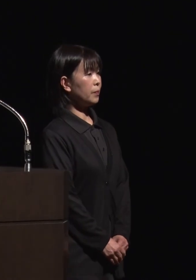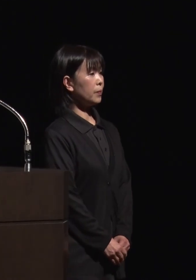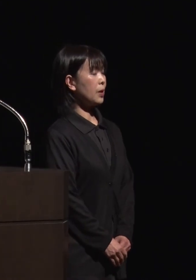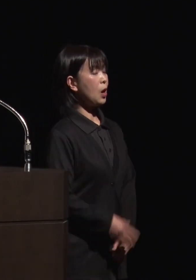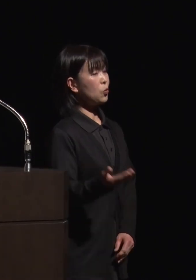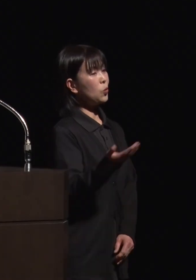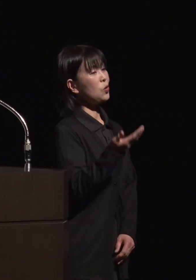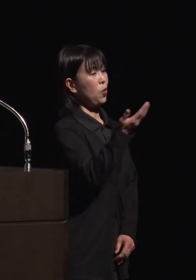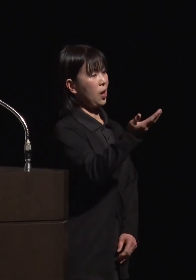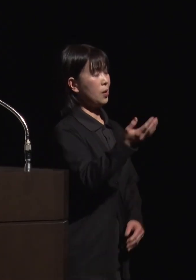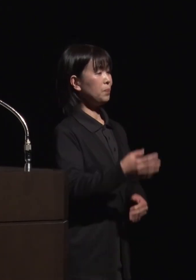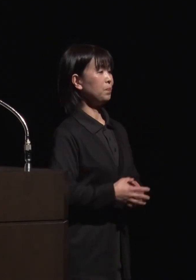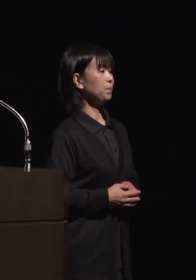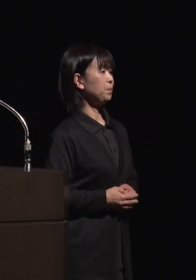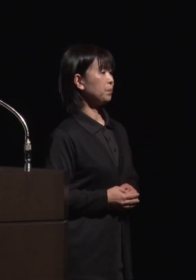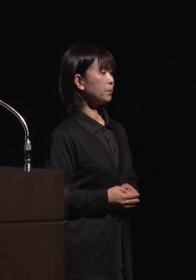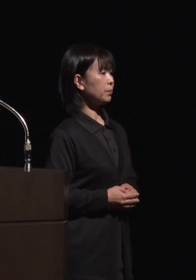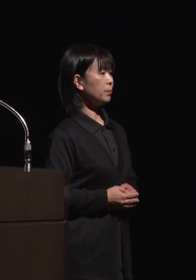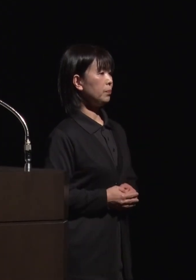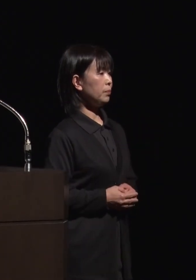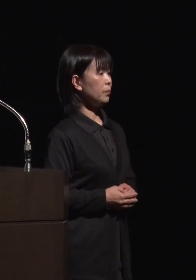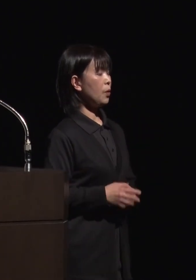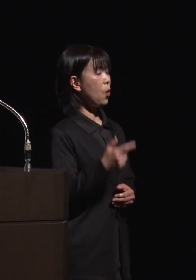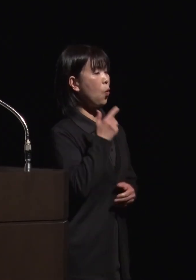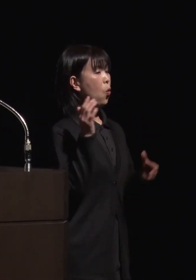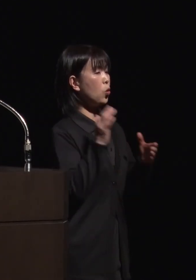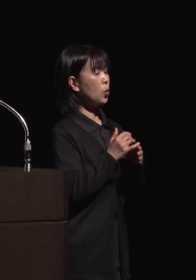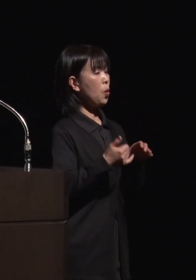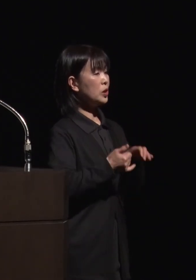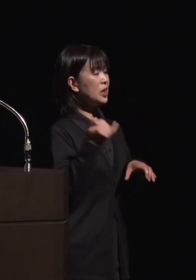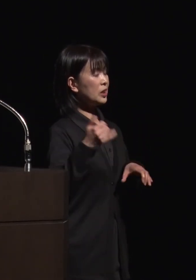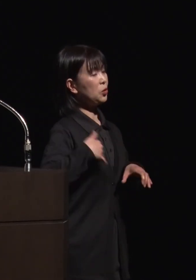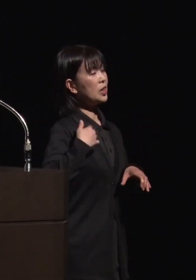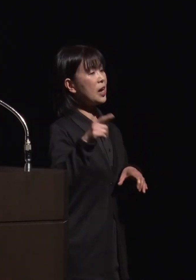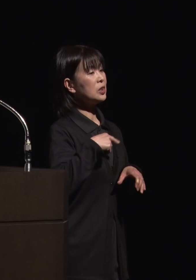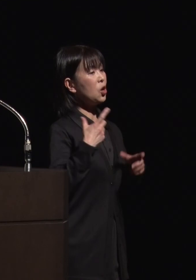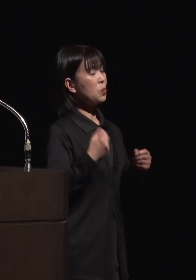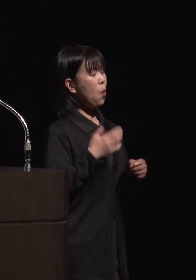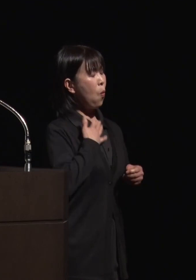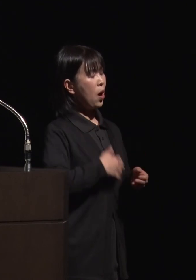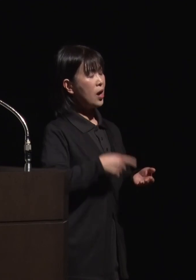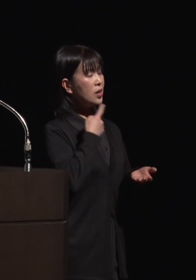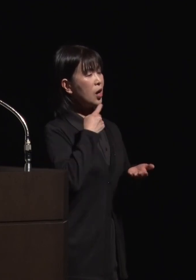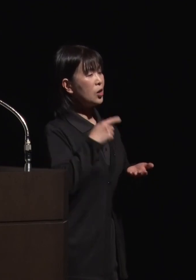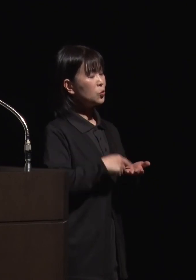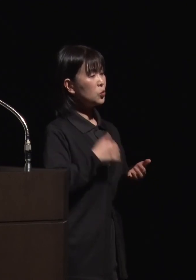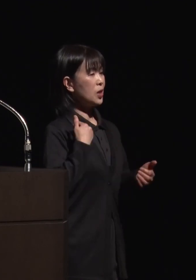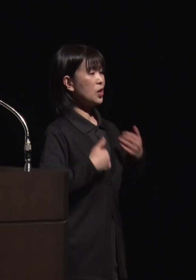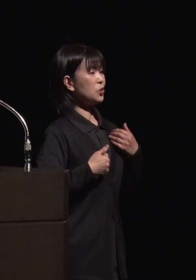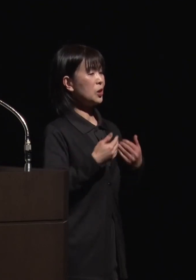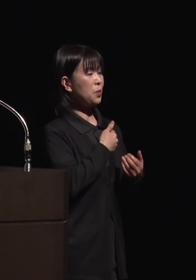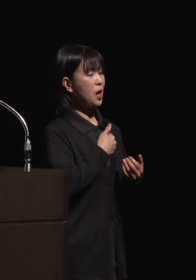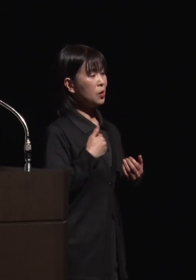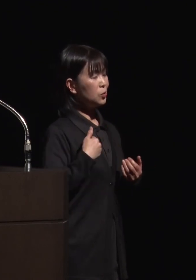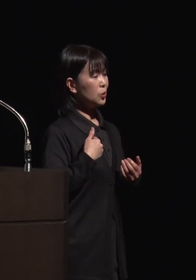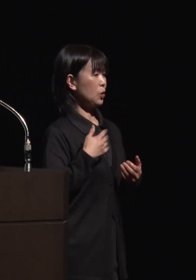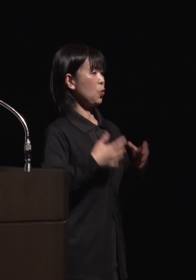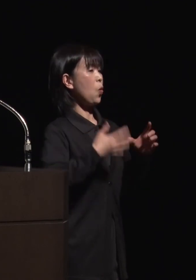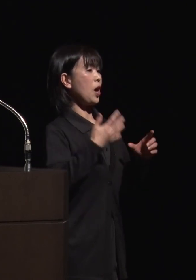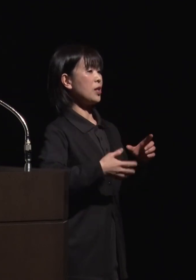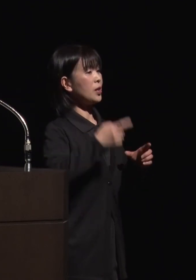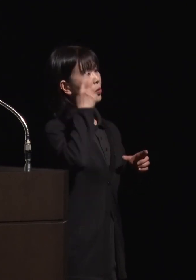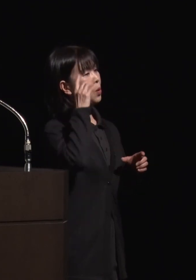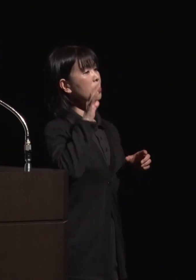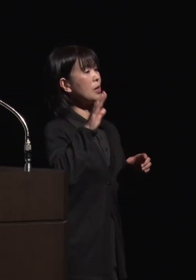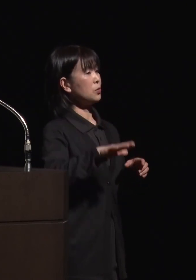いかがだったでしょうか。大友氏遺跡を知らない方にも分かりやすく楽しんでいただける動画だったのでは